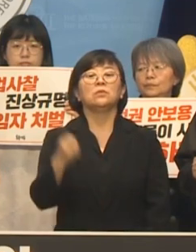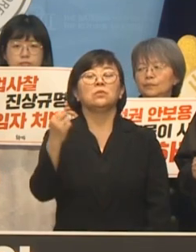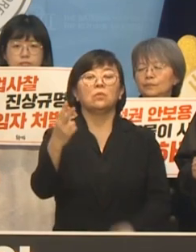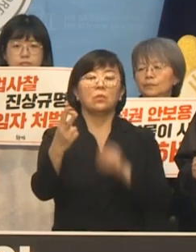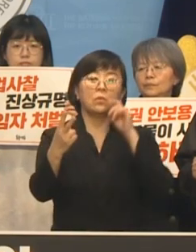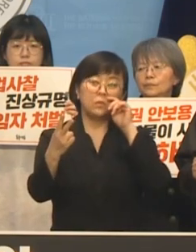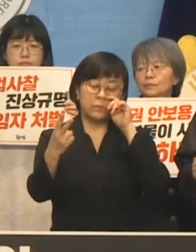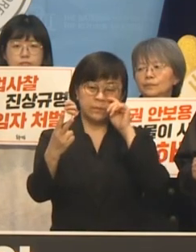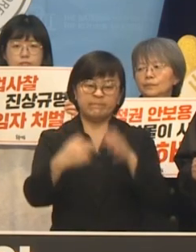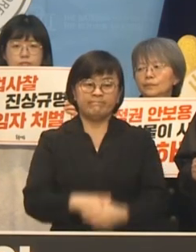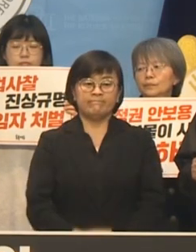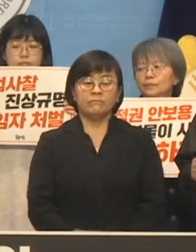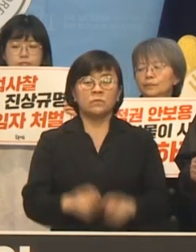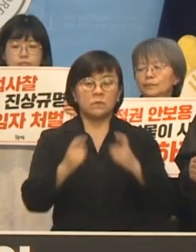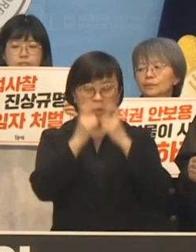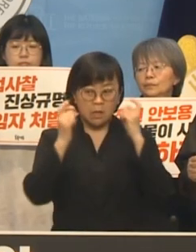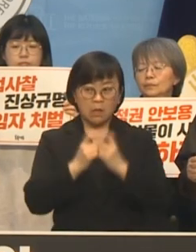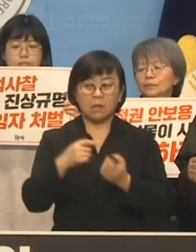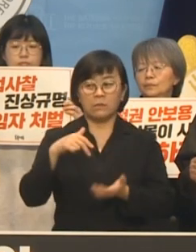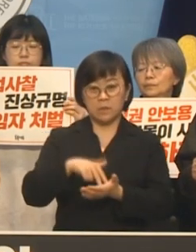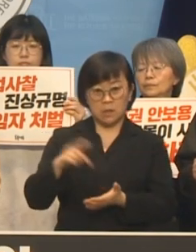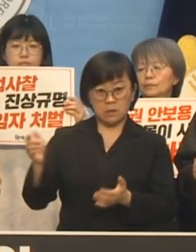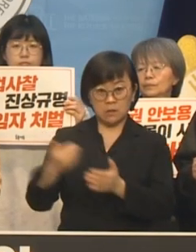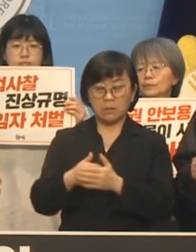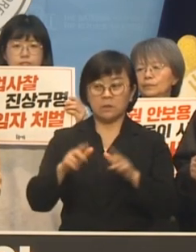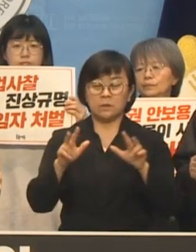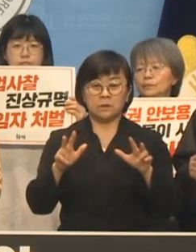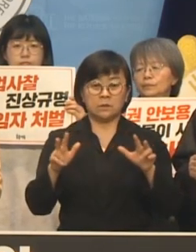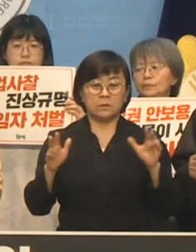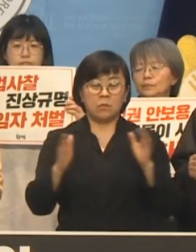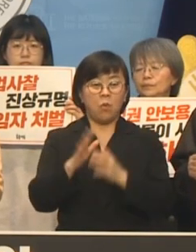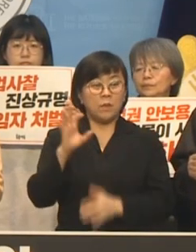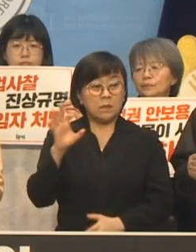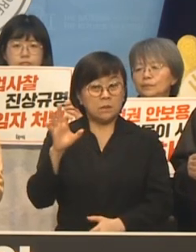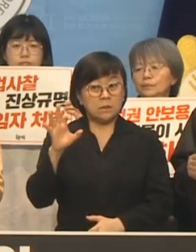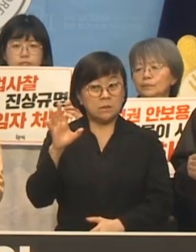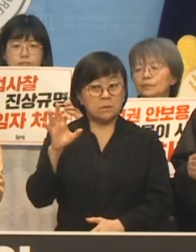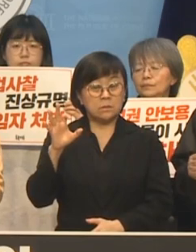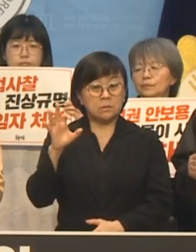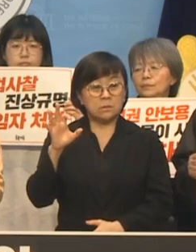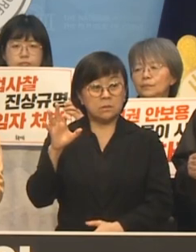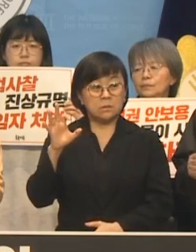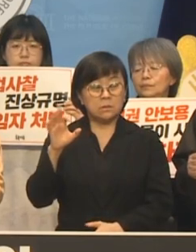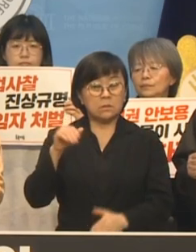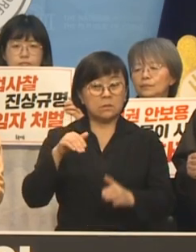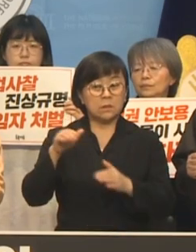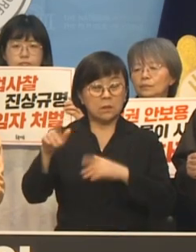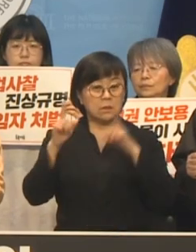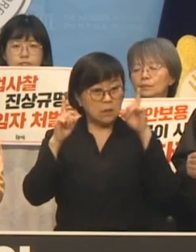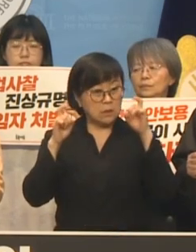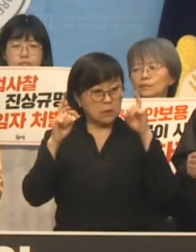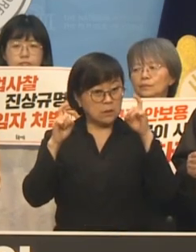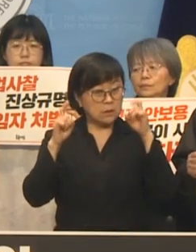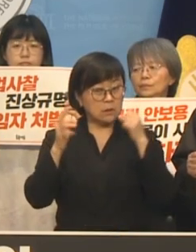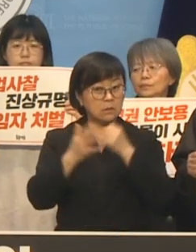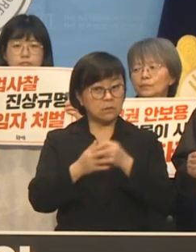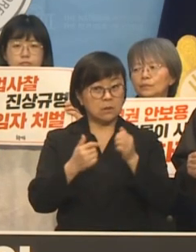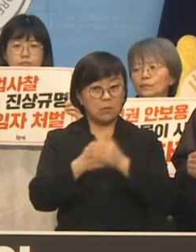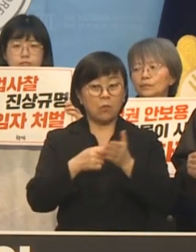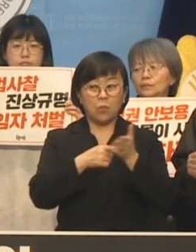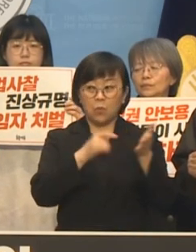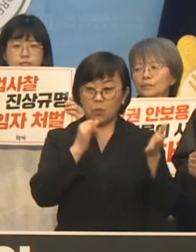심지어는 제 개인의 경우에서도 집회 현장에서 화장실까지 가는 것도 사진을 찍고 그것을